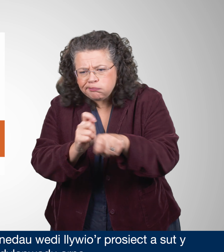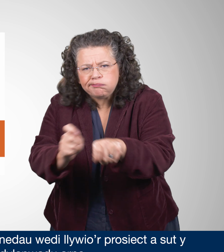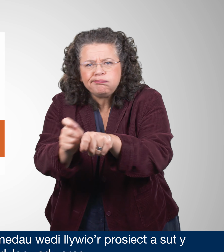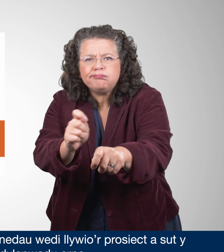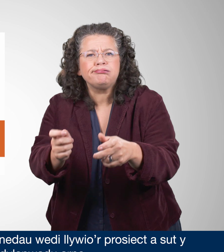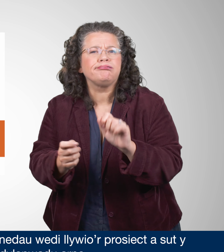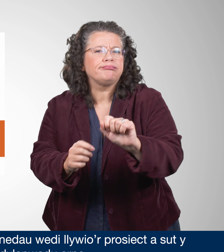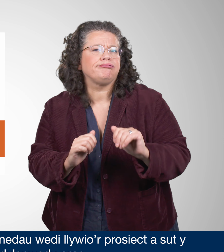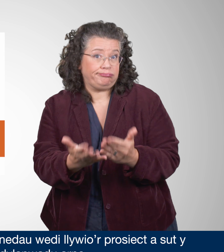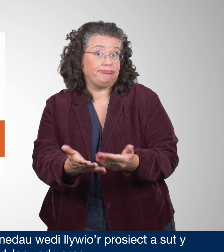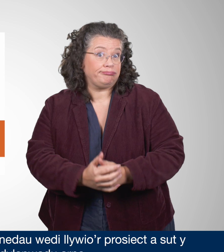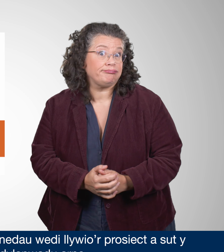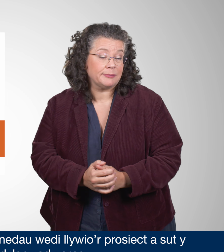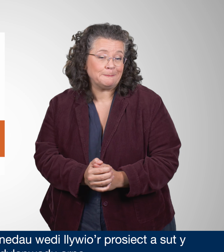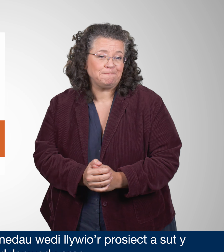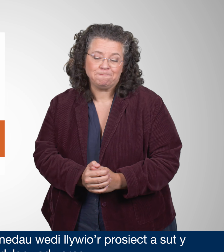arno.